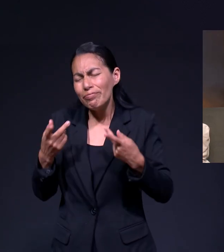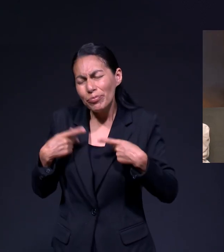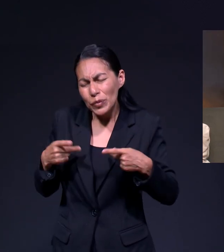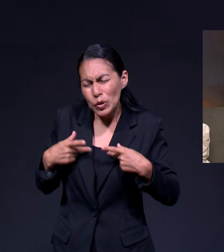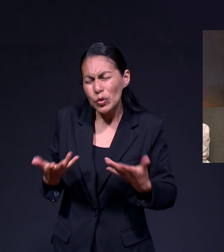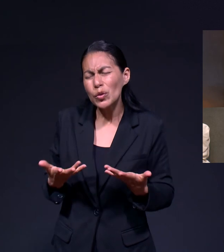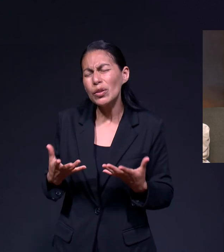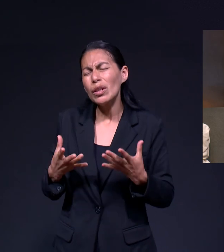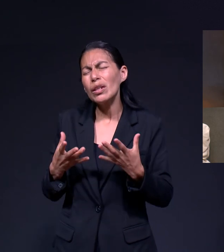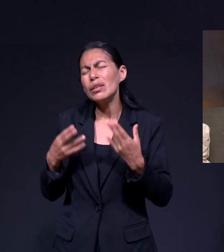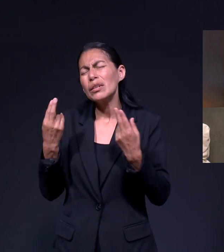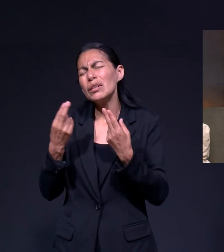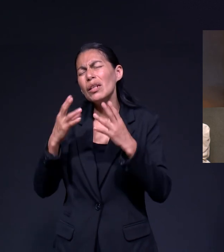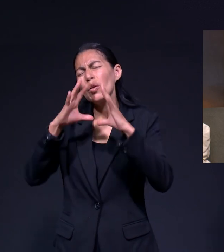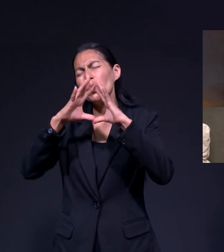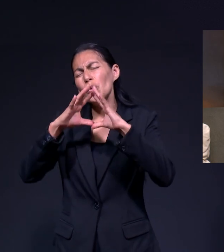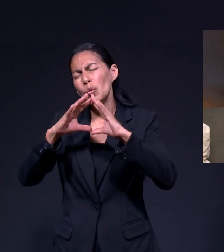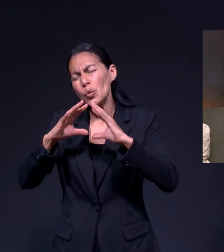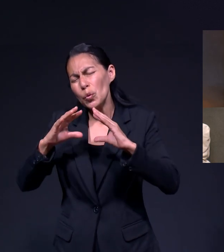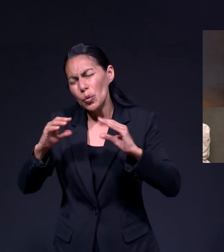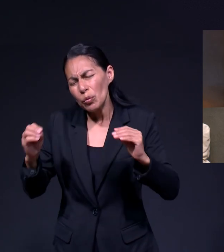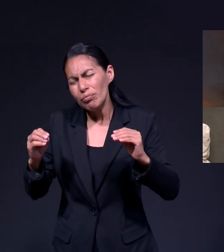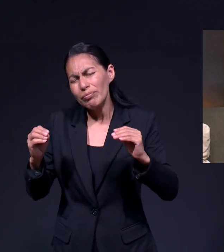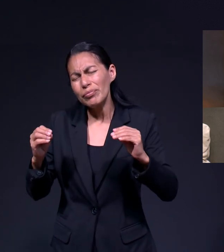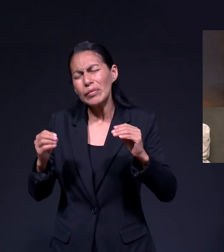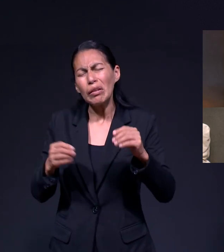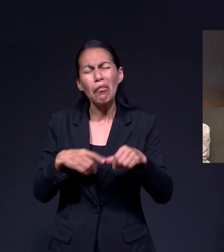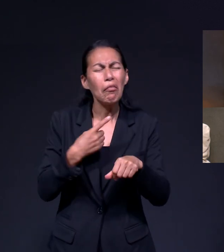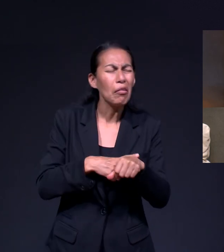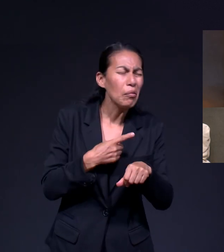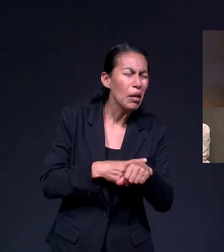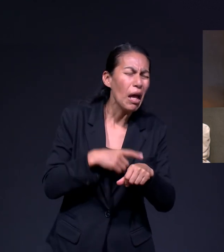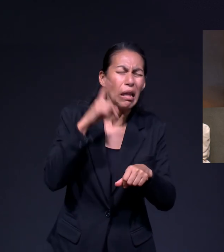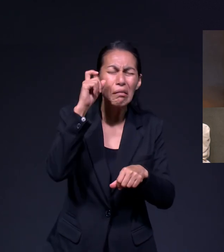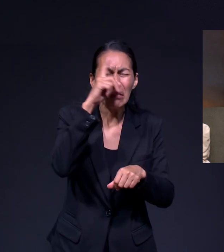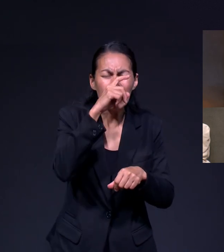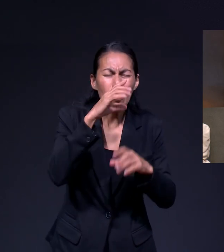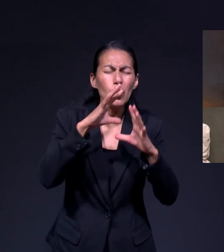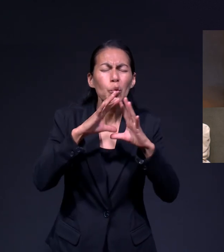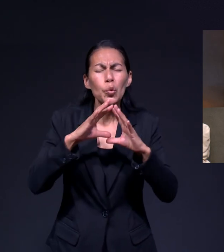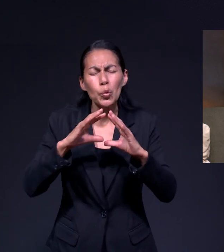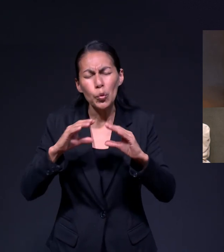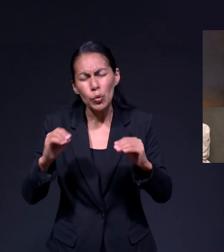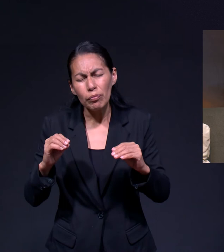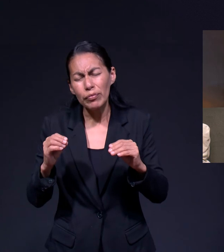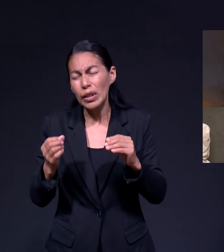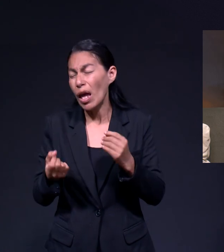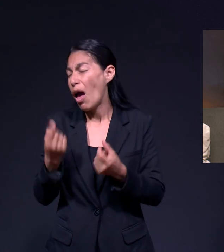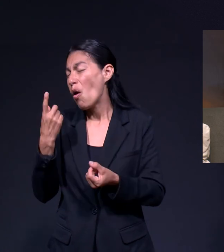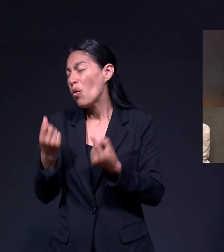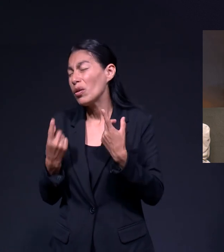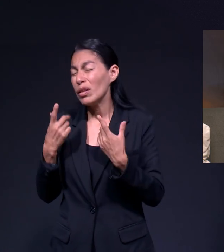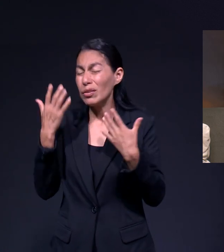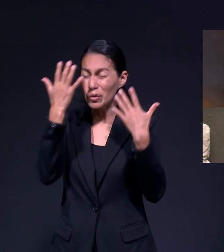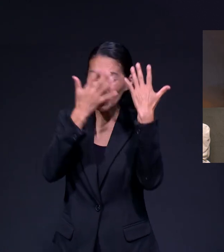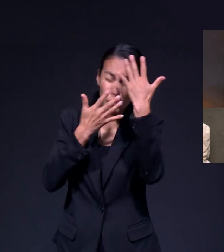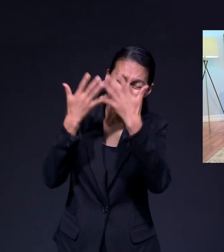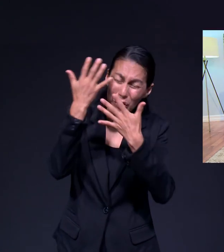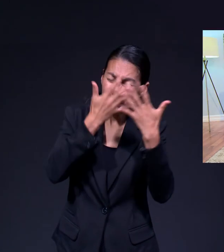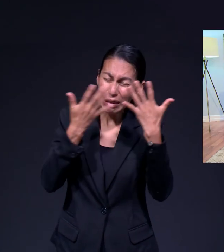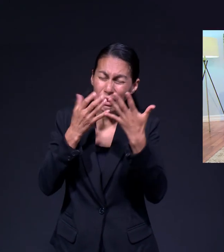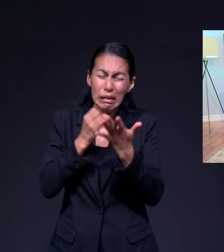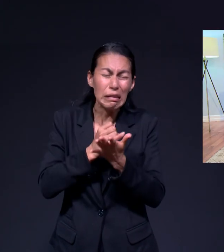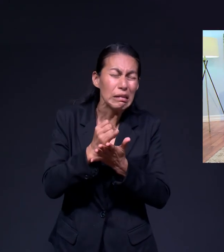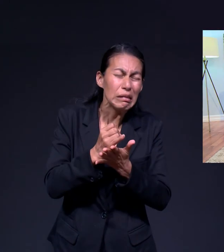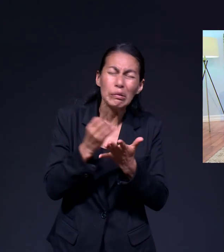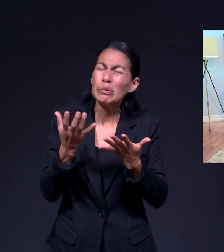que necesitan sanidad otras que no saben qué decisión o qué dirección tomar señor por